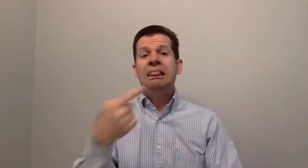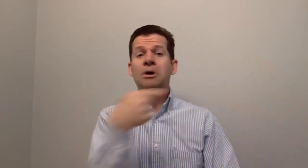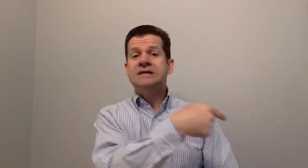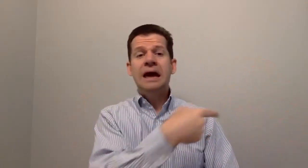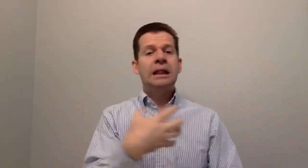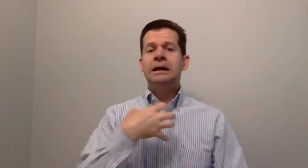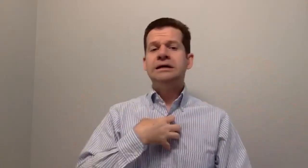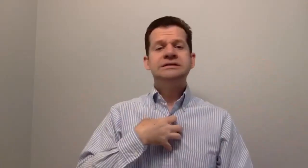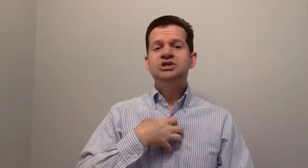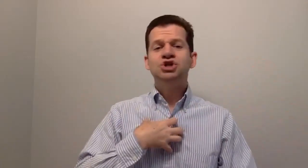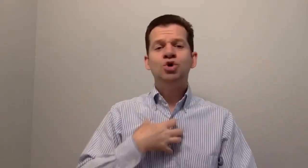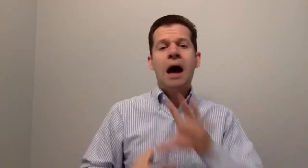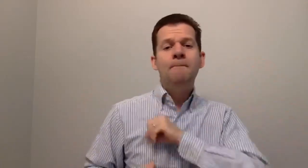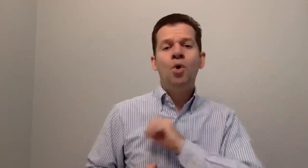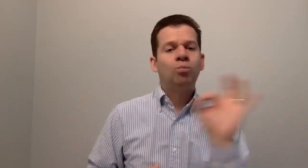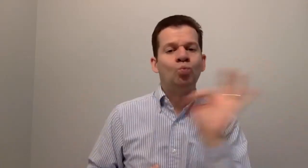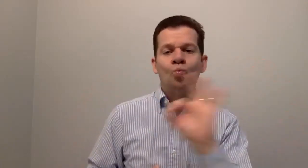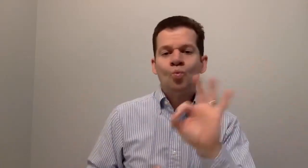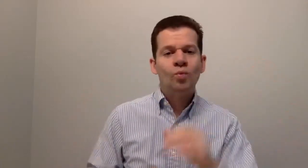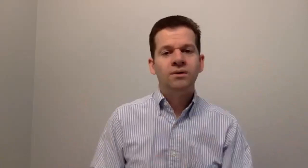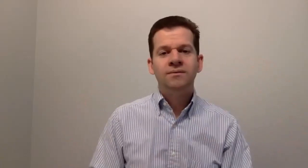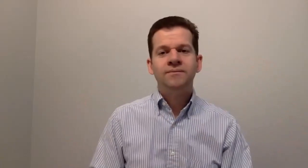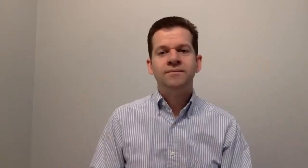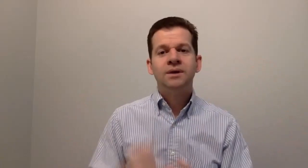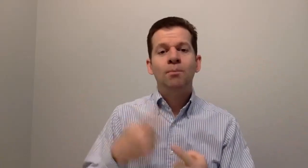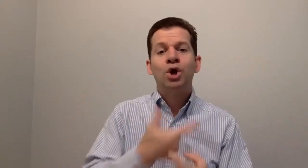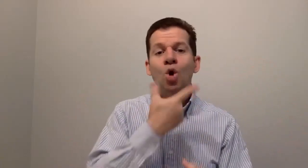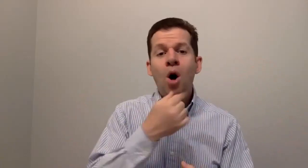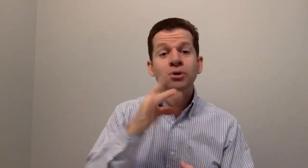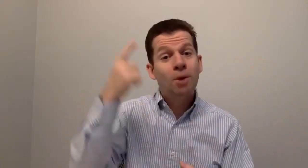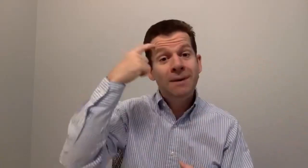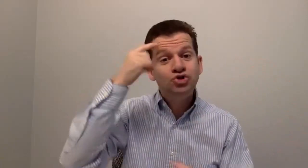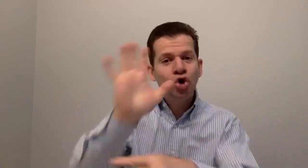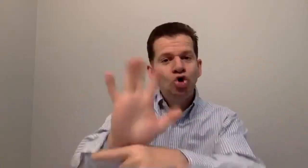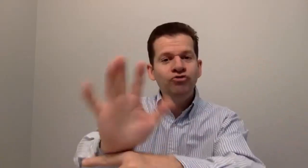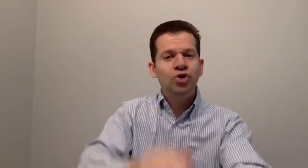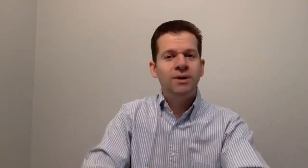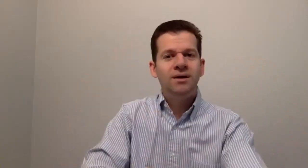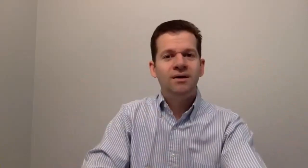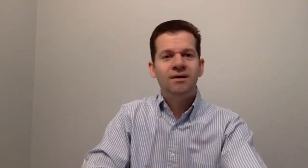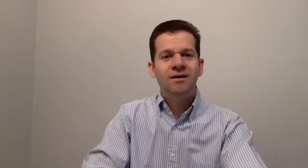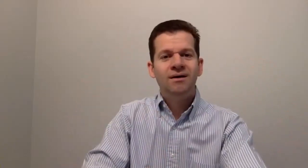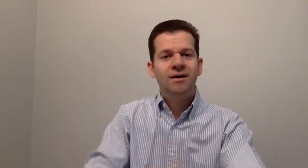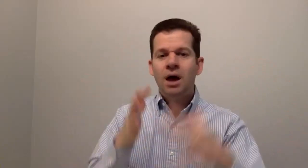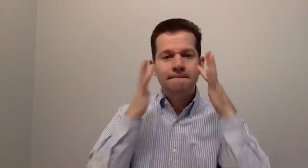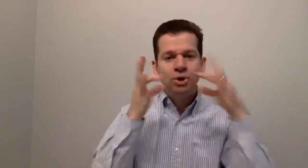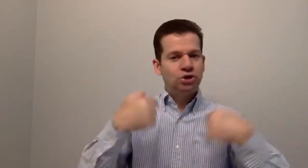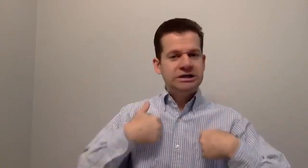Depois, ela sentiu amor porque o homem só pensou no filme. Prestou atenção